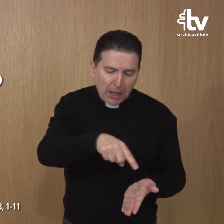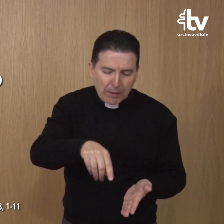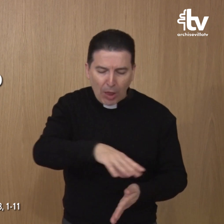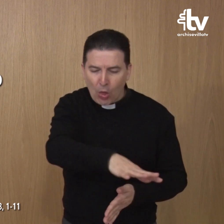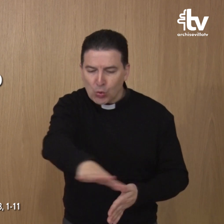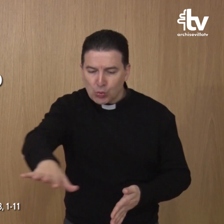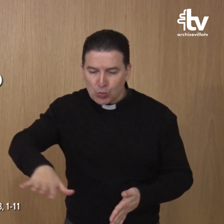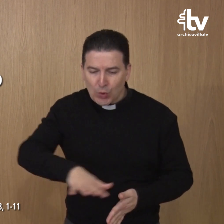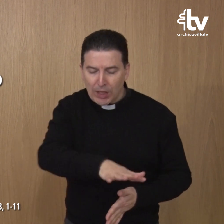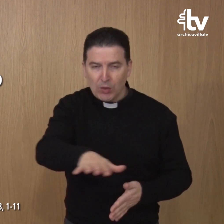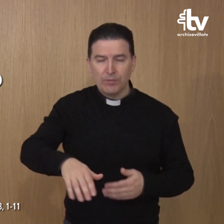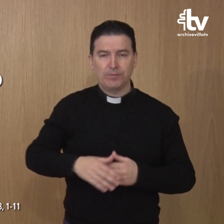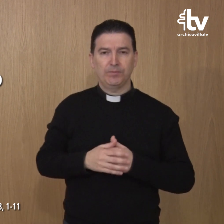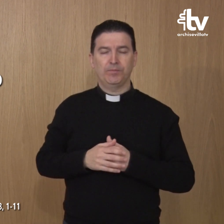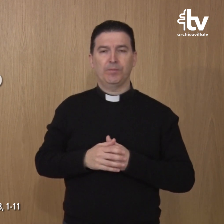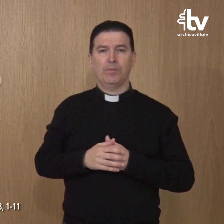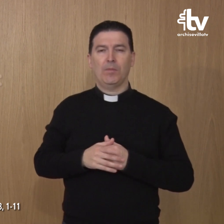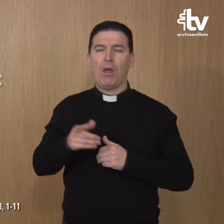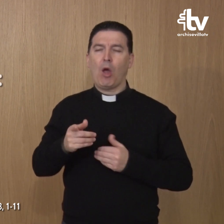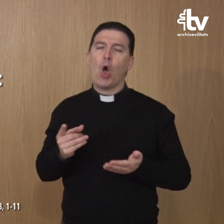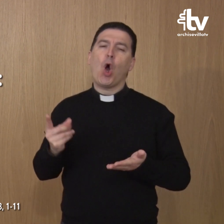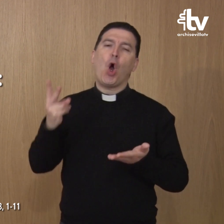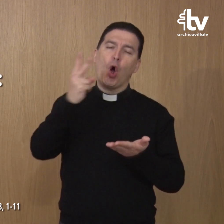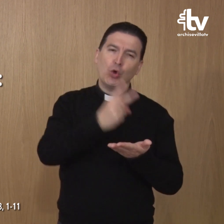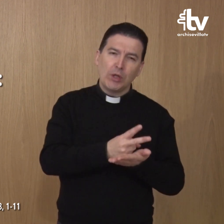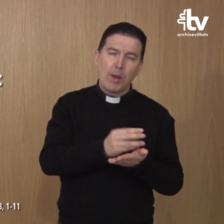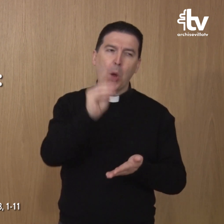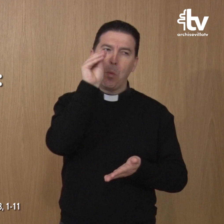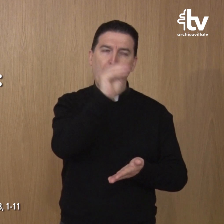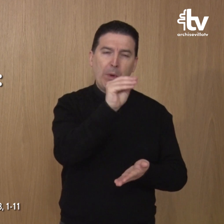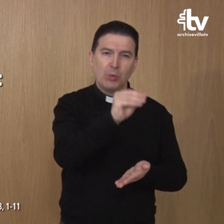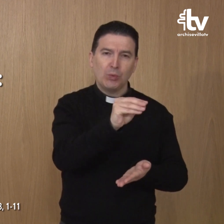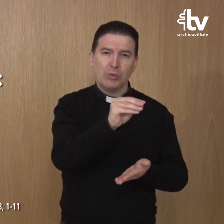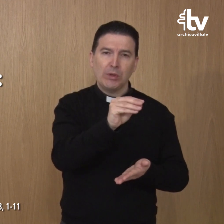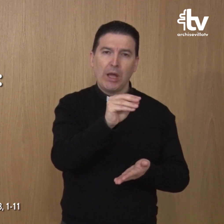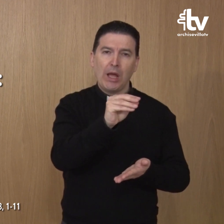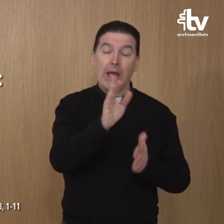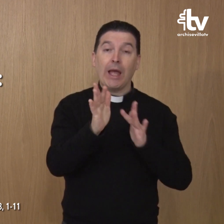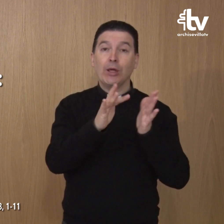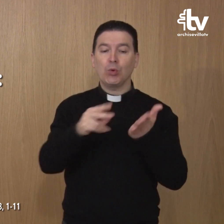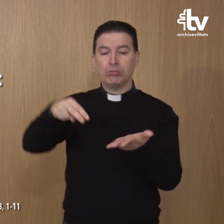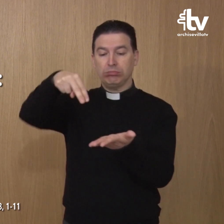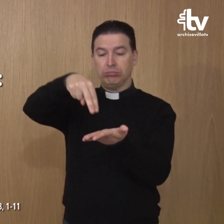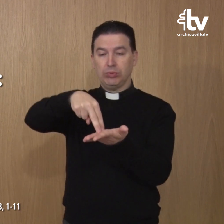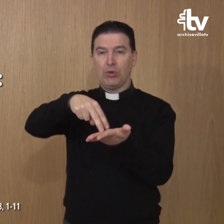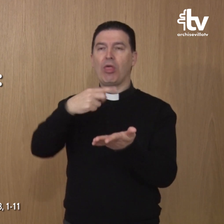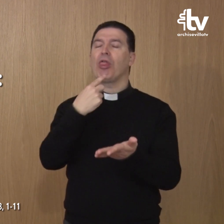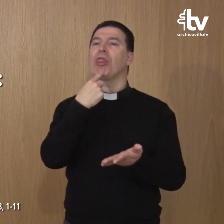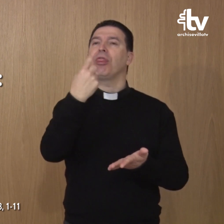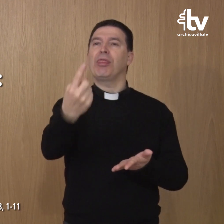escribía con el dedo en el suelo. Como insistían en preguntarle, se incorporó y les dijo,